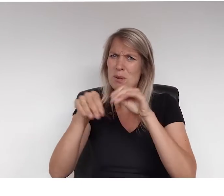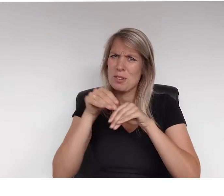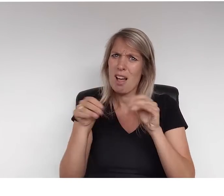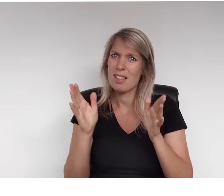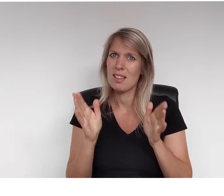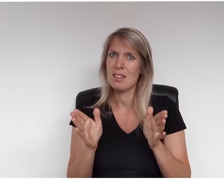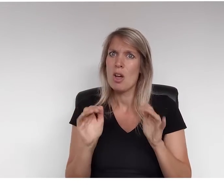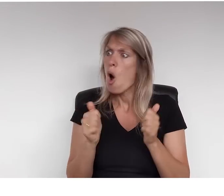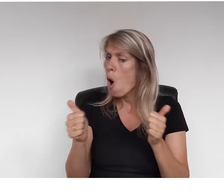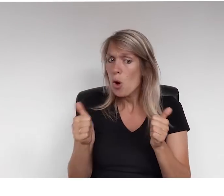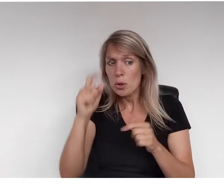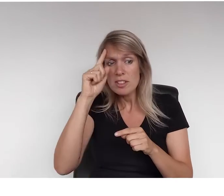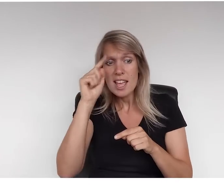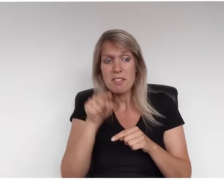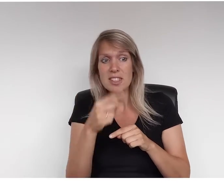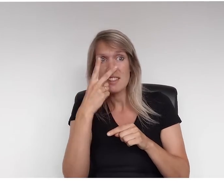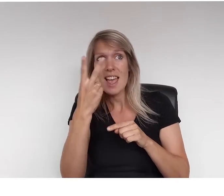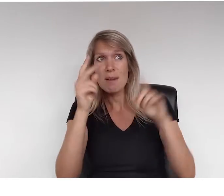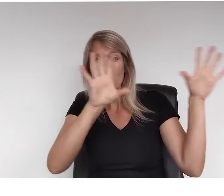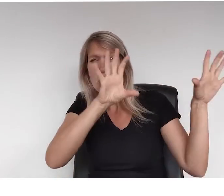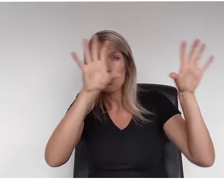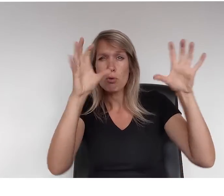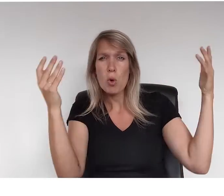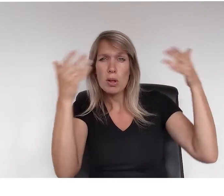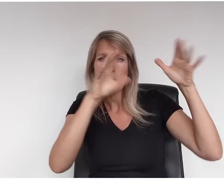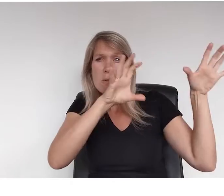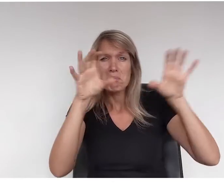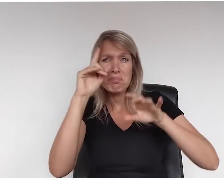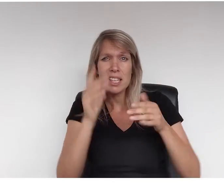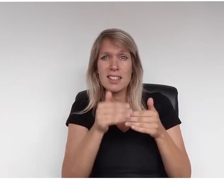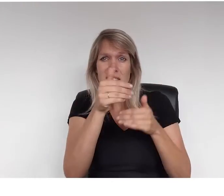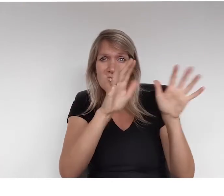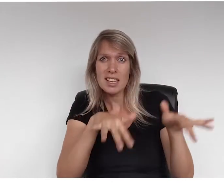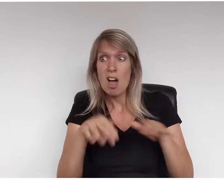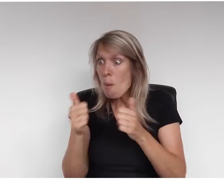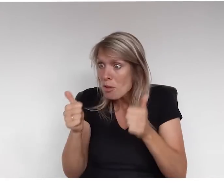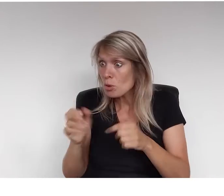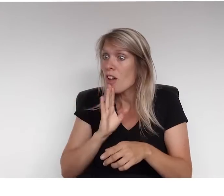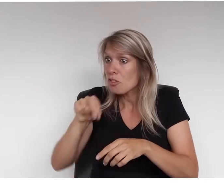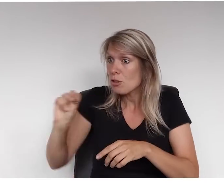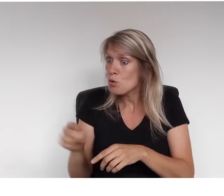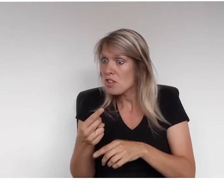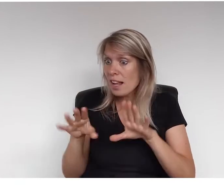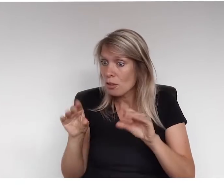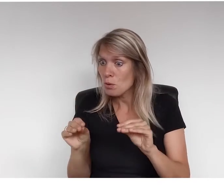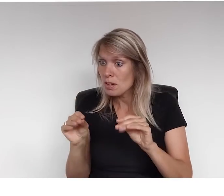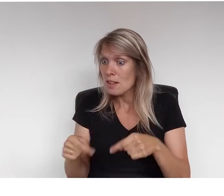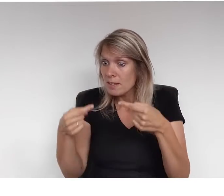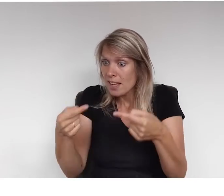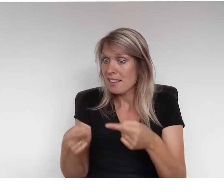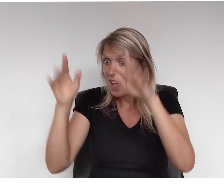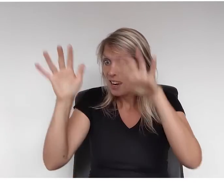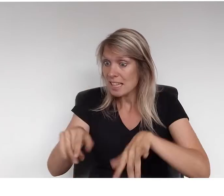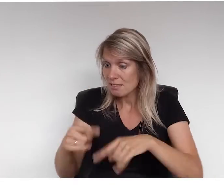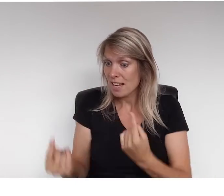aankomen, dus ik denk dat het zo meteen gaat regenen. Ja, maar dat is alleen maar goed. Als we het nu snel doen en er komt daarna regen, dan gaat het groeien. Oh, ja, inderdaad. Goed idee. Oké,